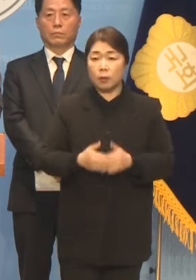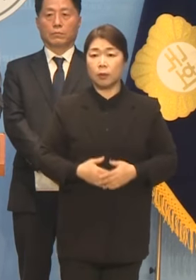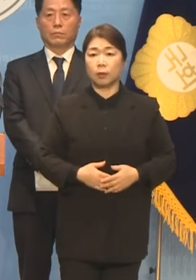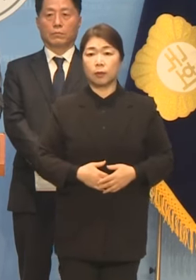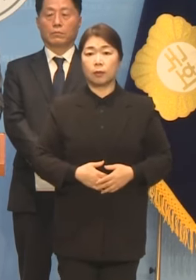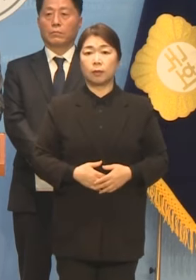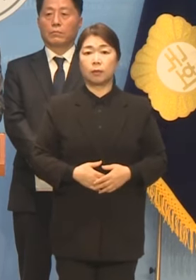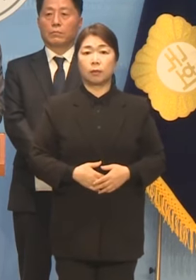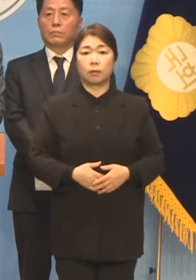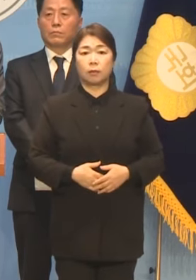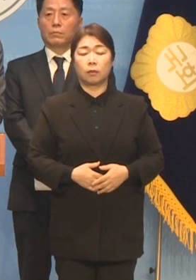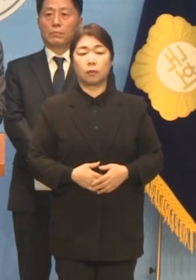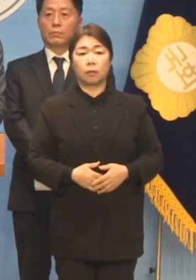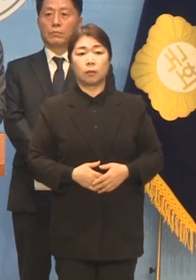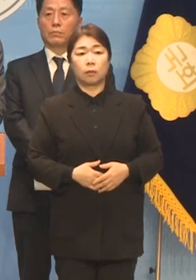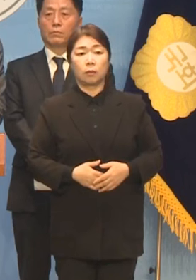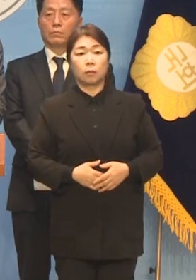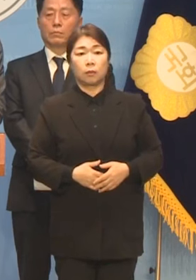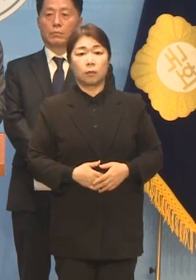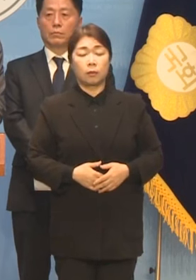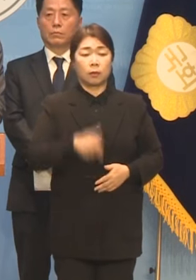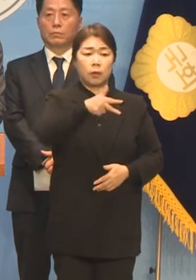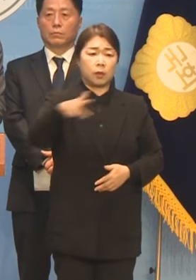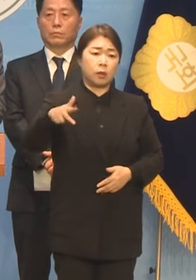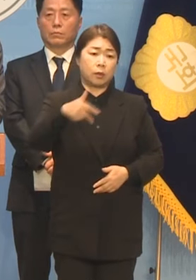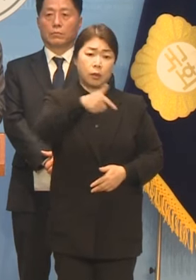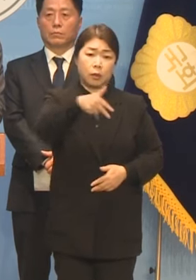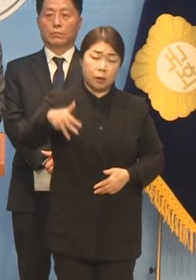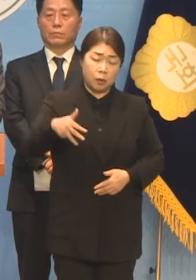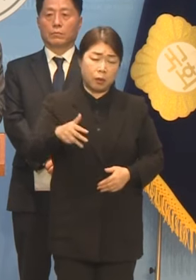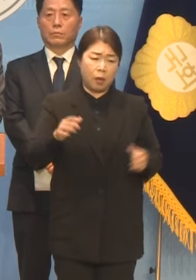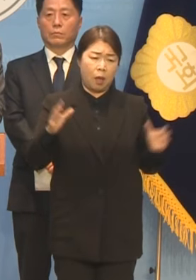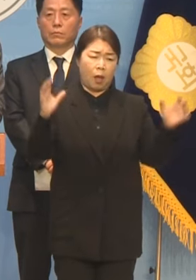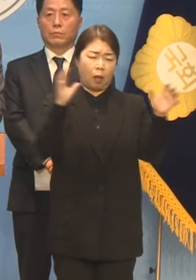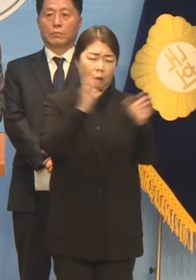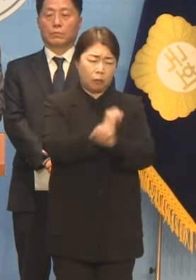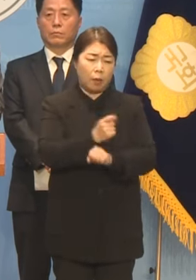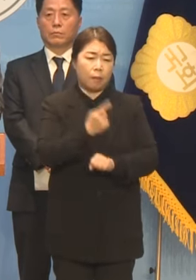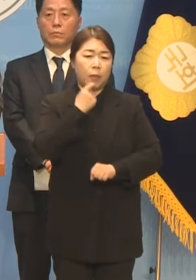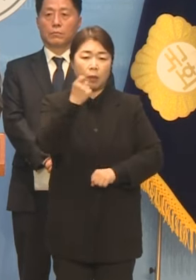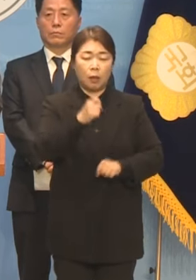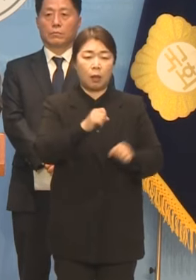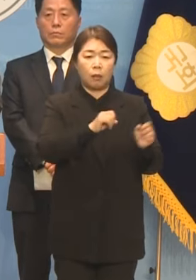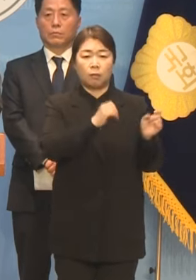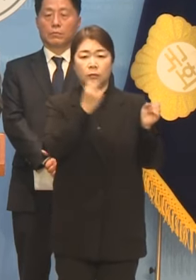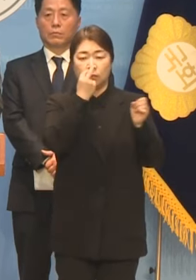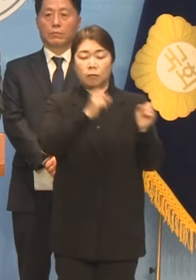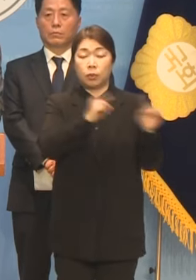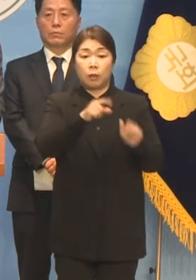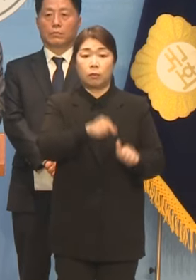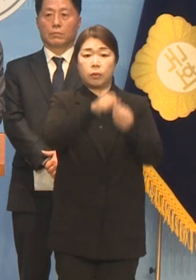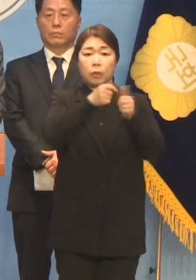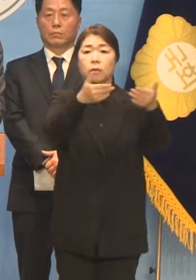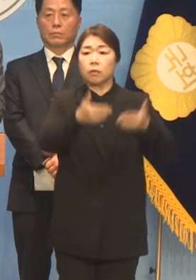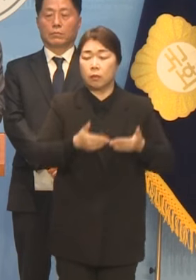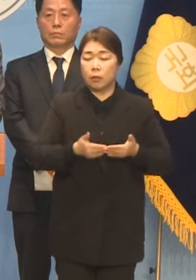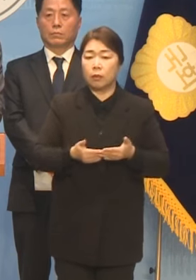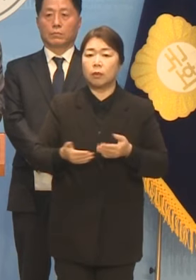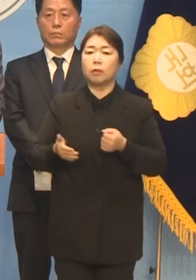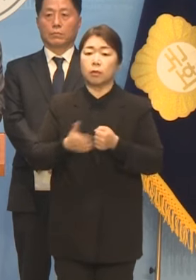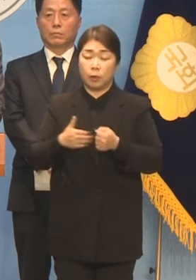주셨습니다 무너져 내리는 제천을 구제해 주신 그런 분이십니다 저는 제천 시민을